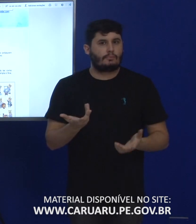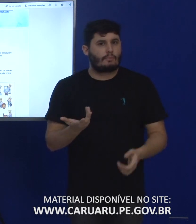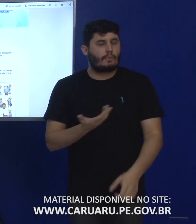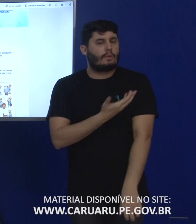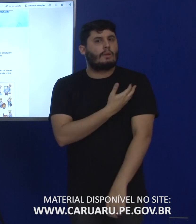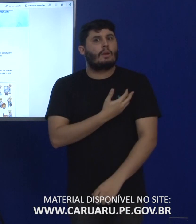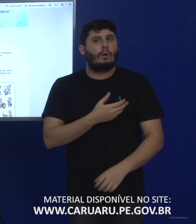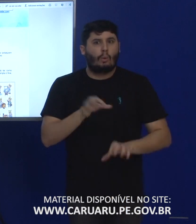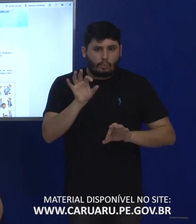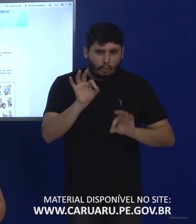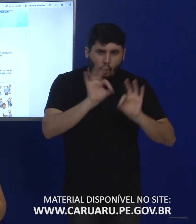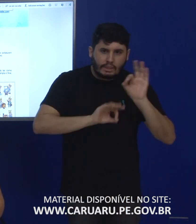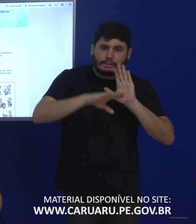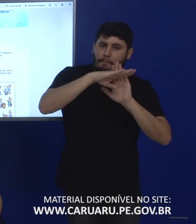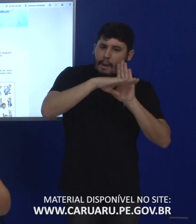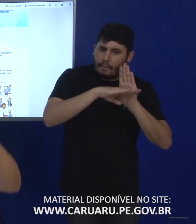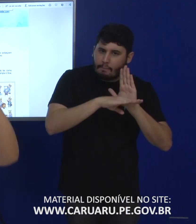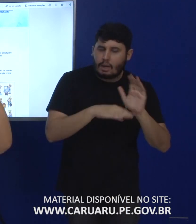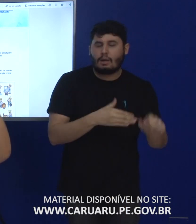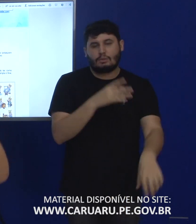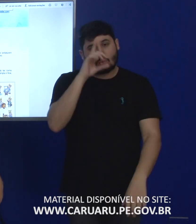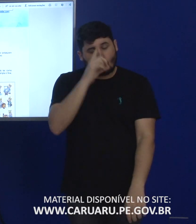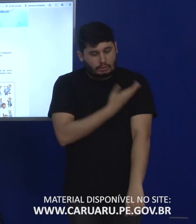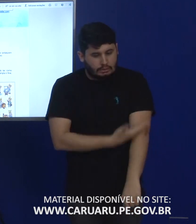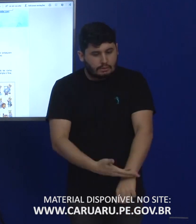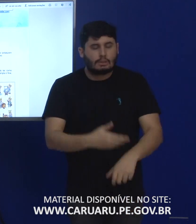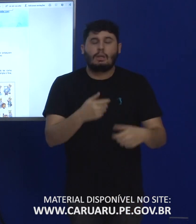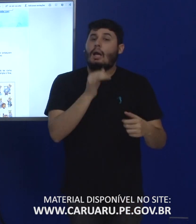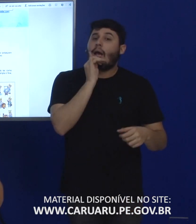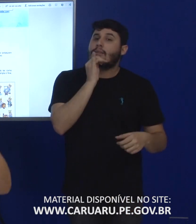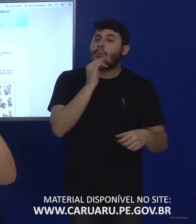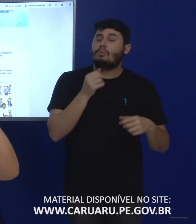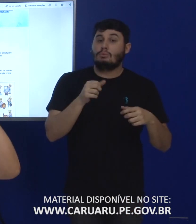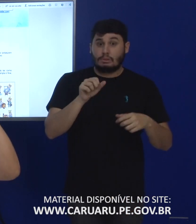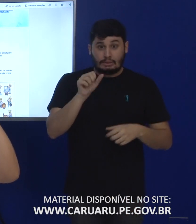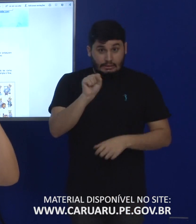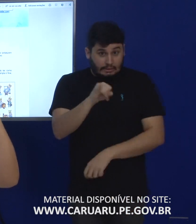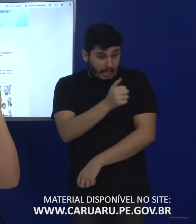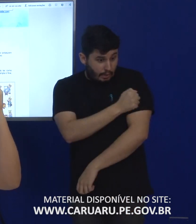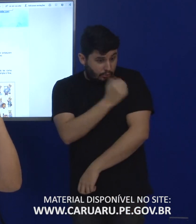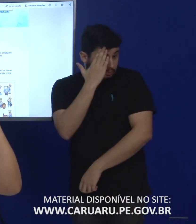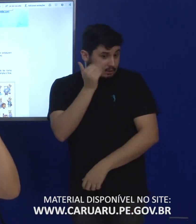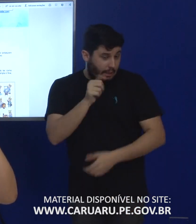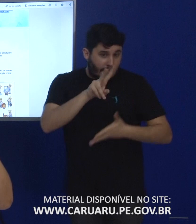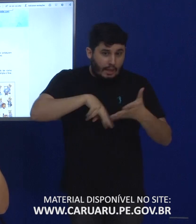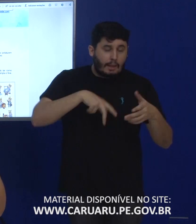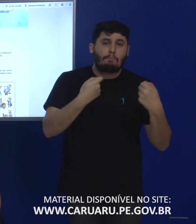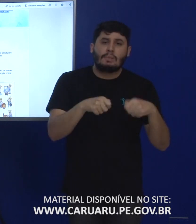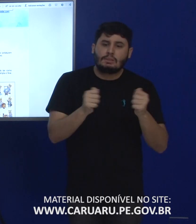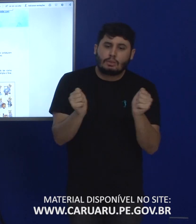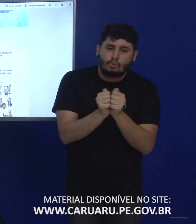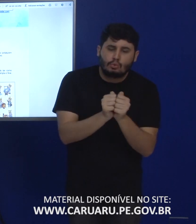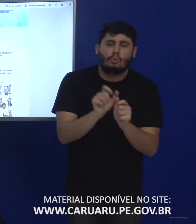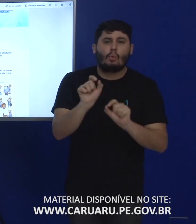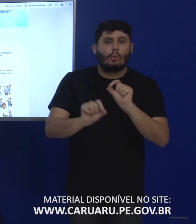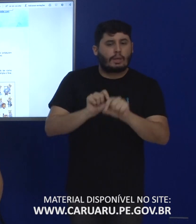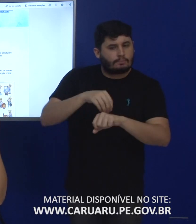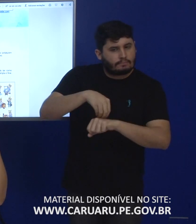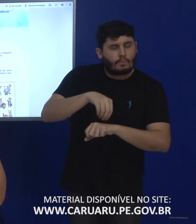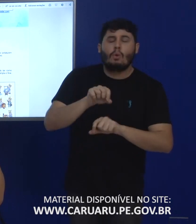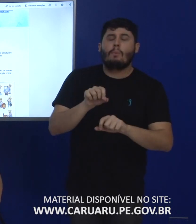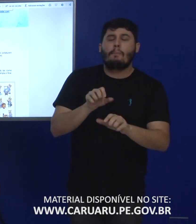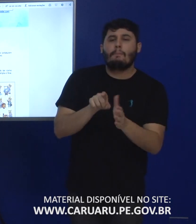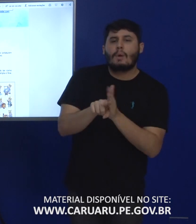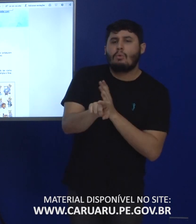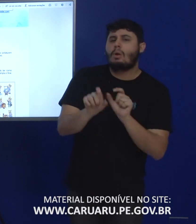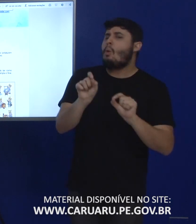ler, escrevam junto com eles. O que é que a gente vai fazer hoje? Desde o café da manhã, desde a hora que acorda,